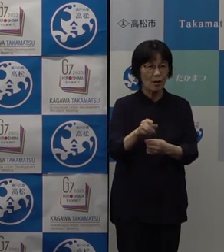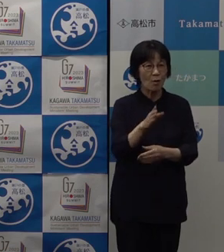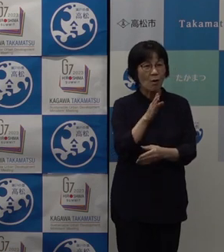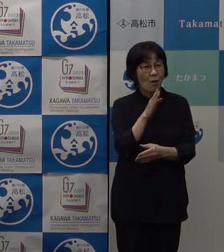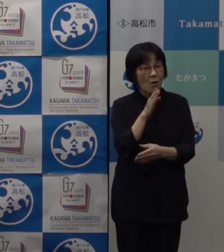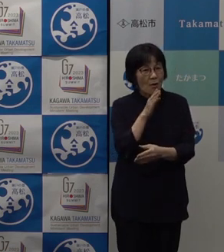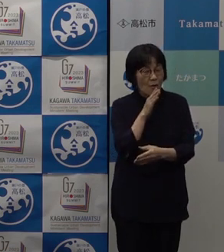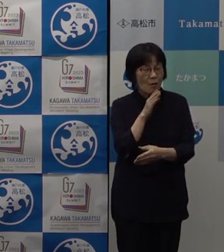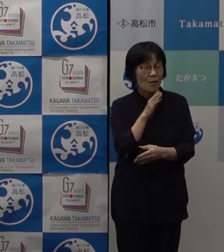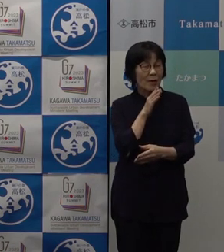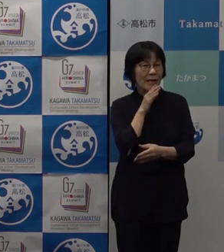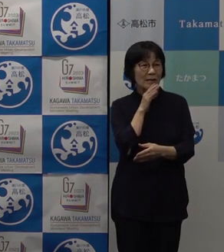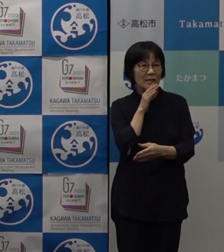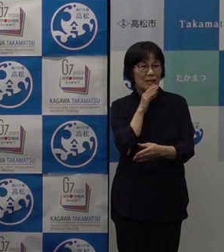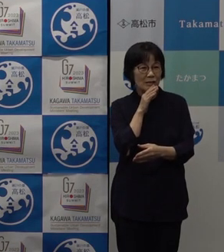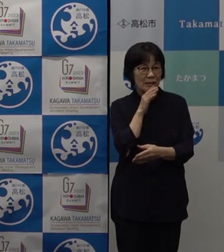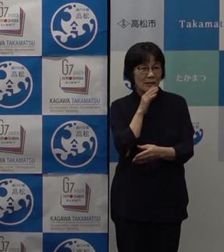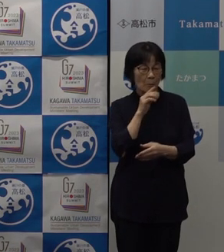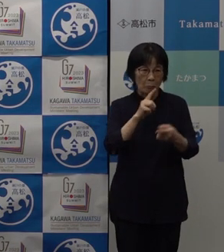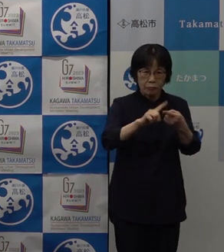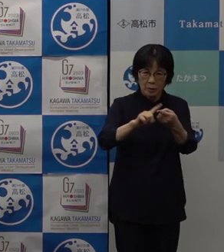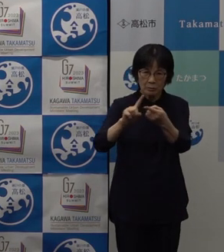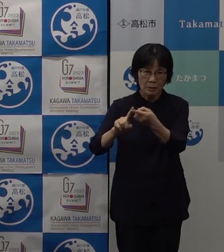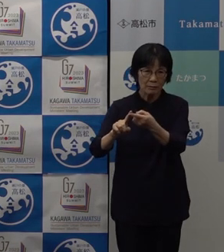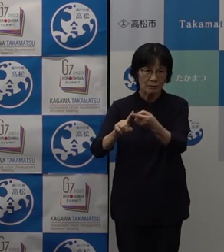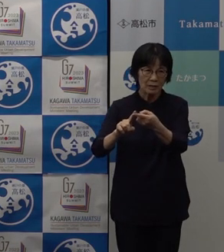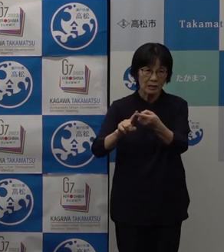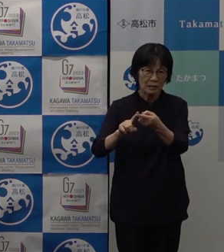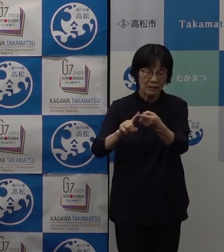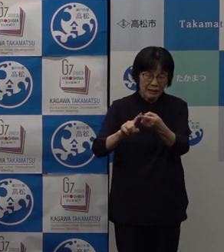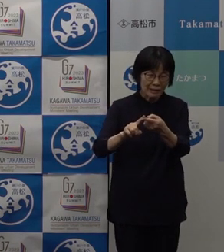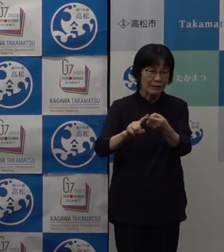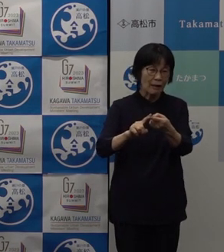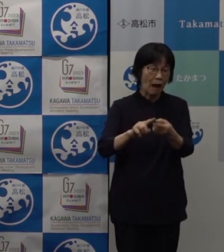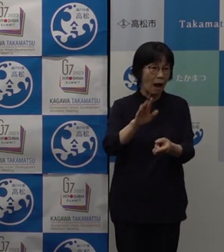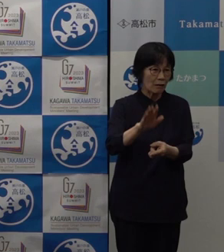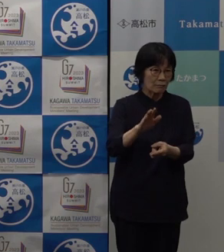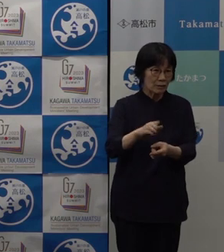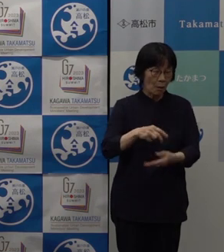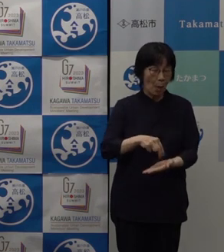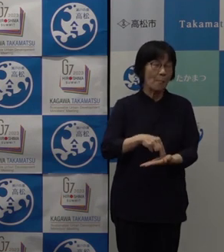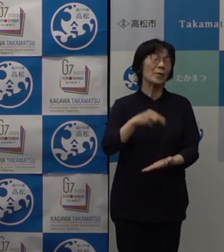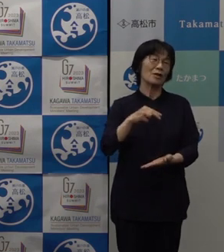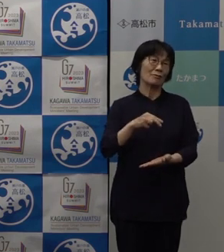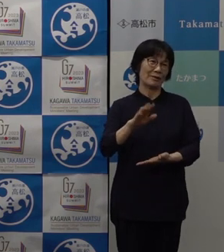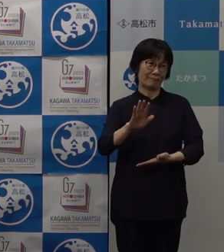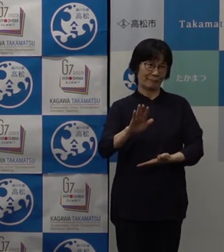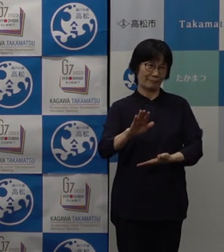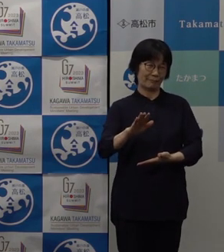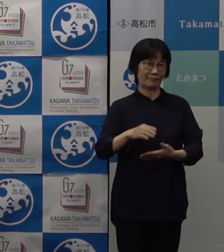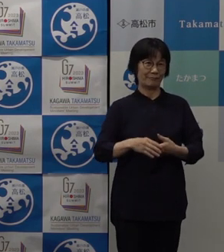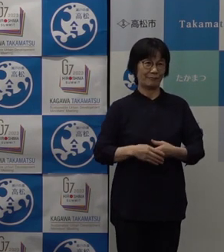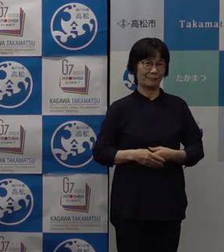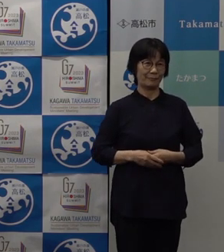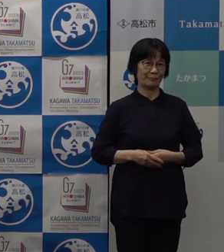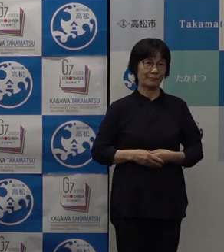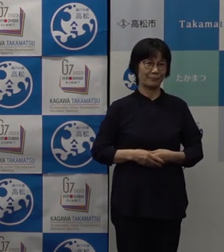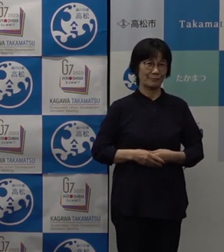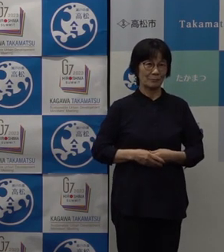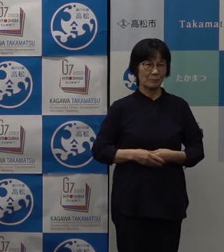現実物に忠実に再現をされているということに、まあ、少しびっくりしたのと、まあ、やはりそのなんていう